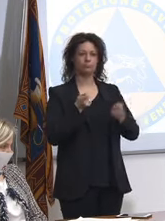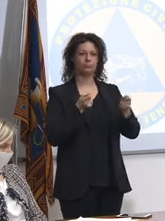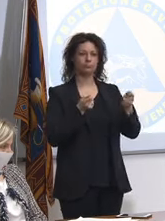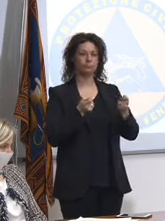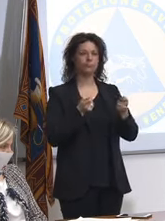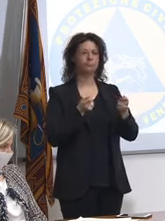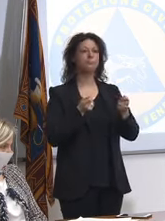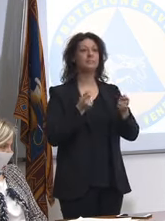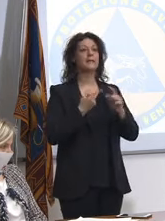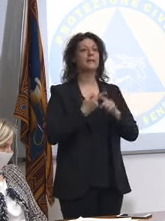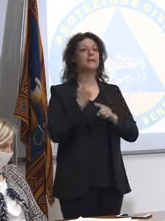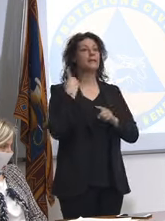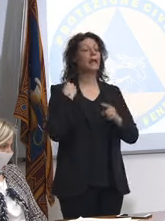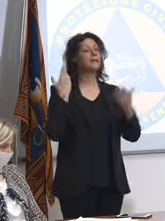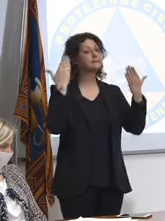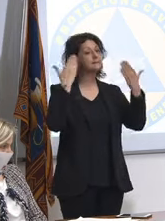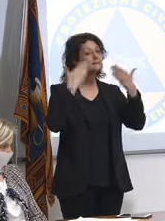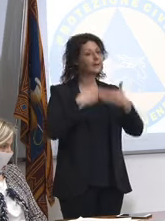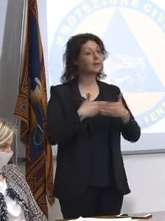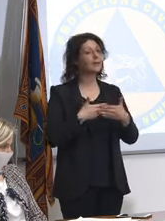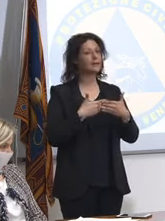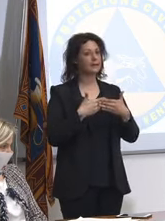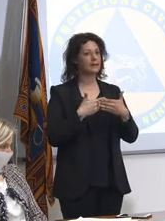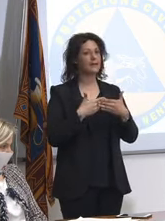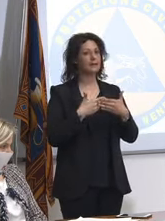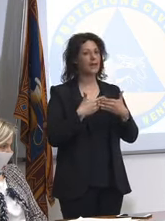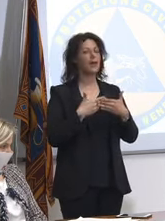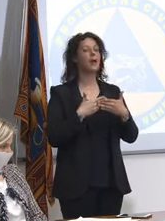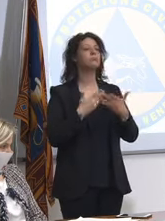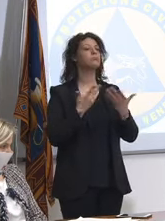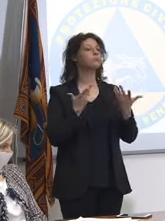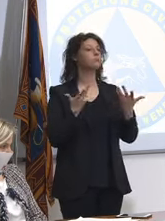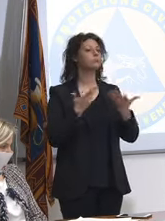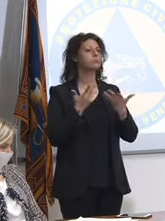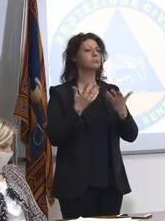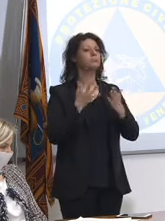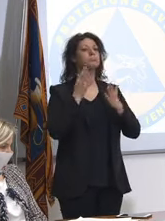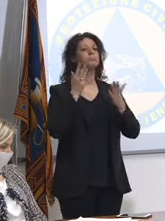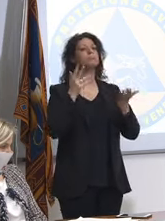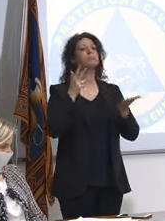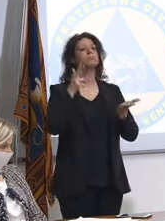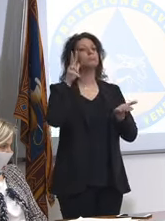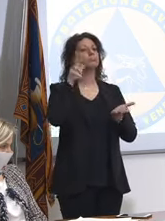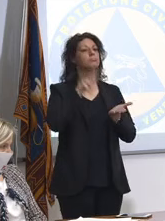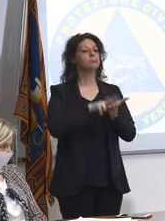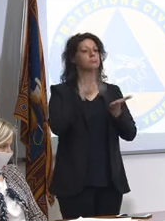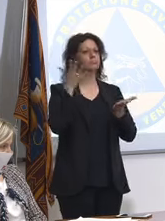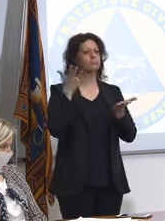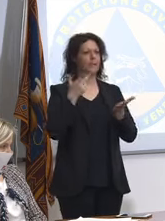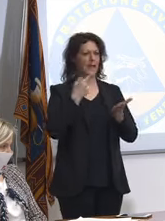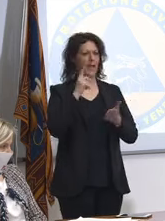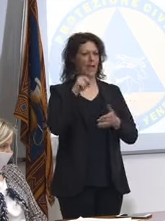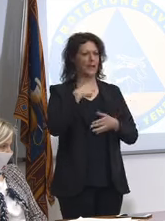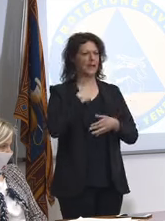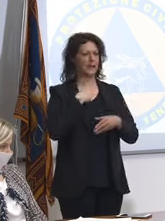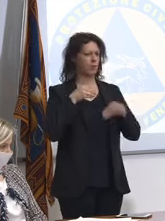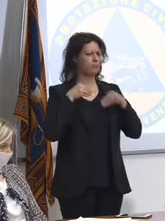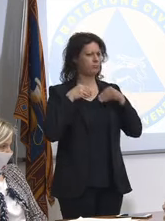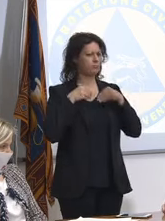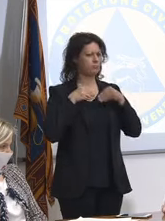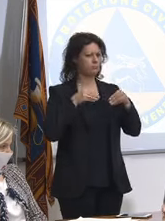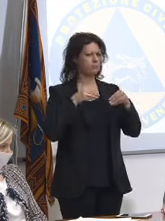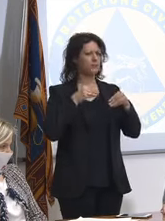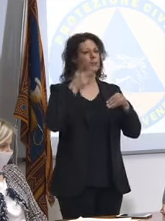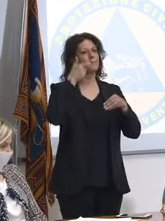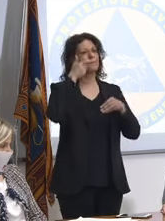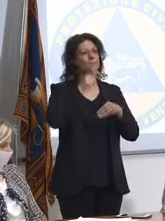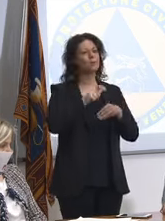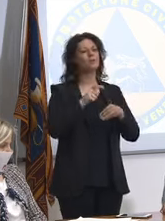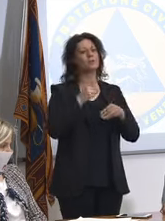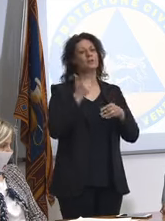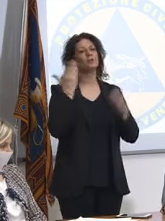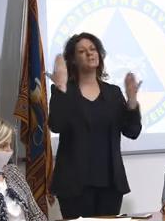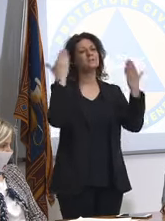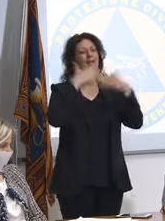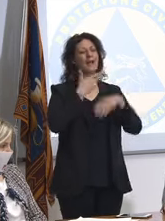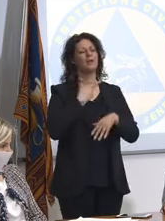ha redatto, o meglio sono state approvate, ho partecipato anch'io perché era la conferenza dei presidenti la